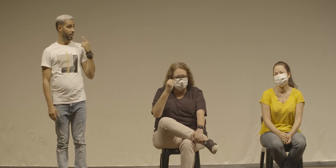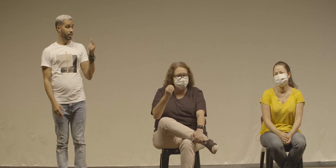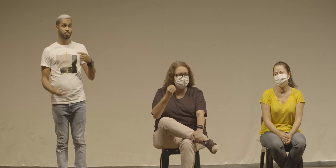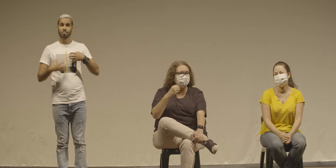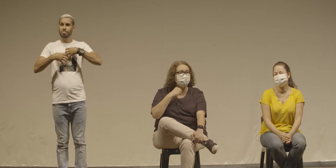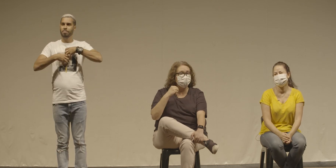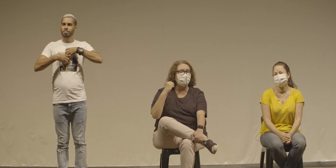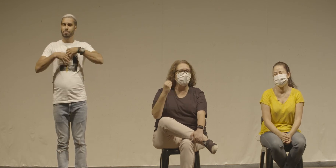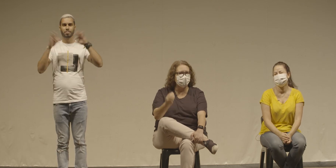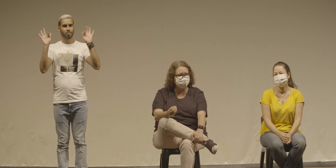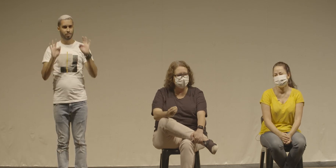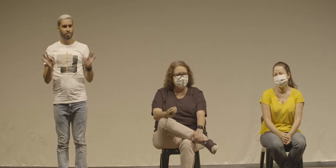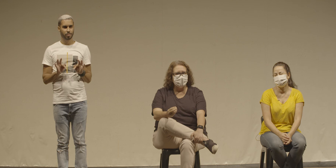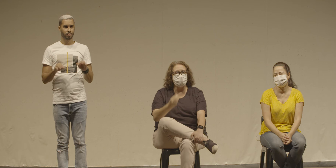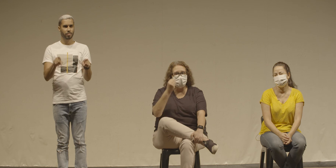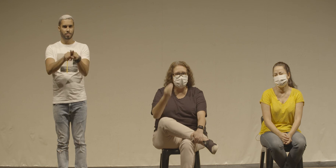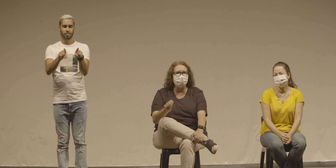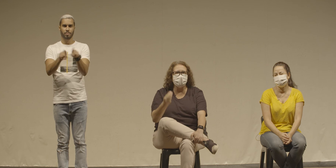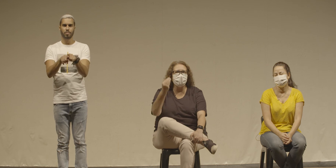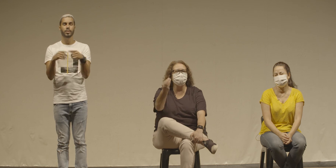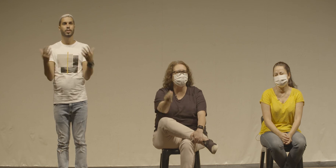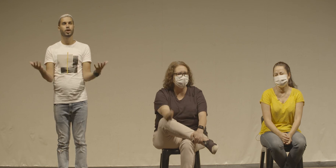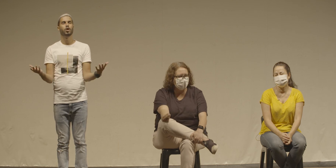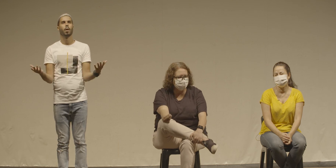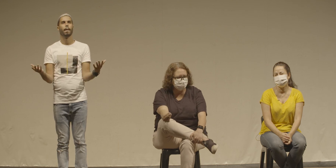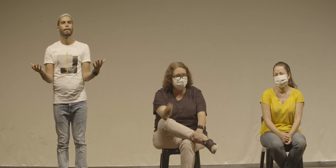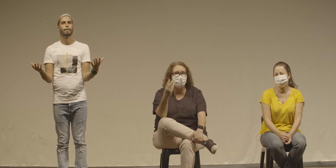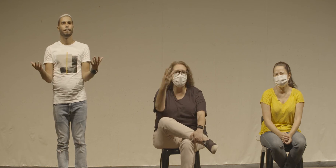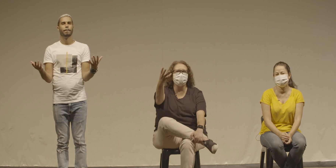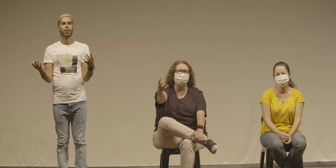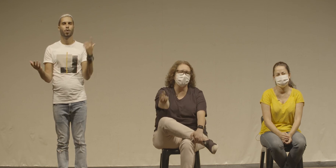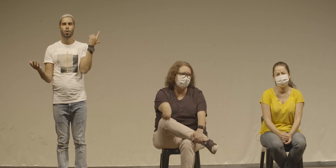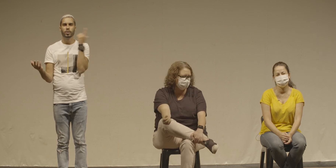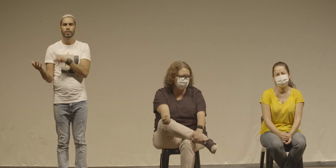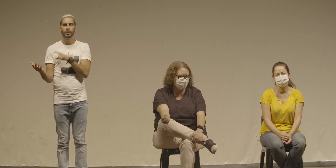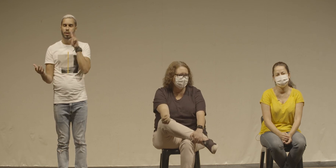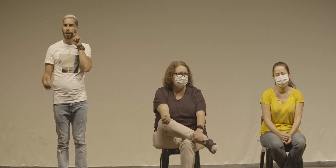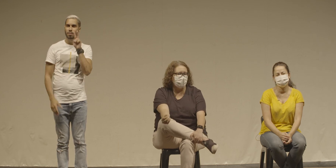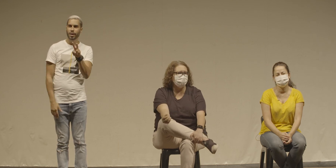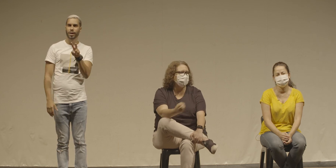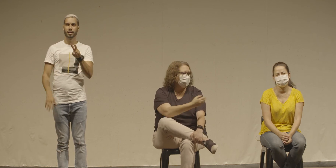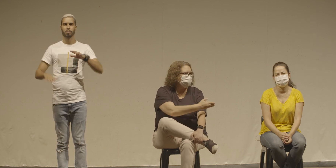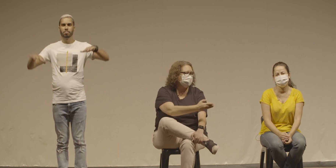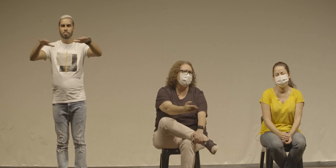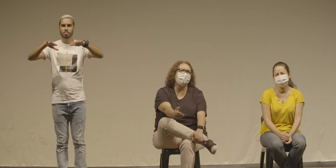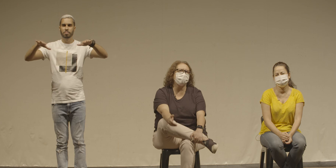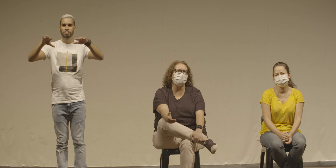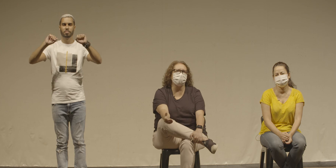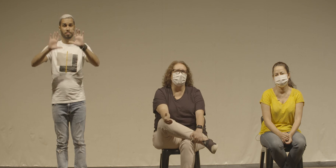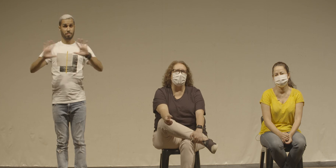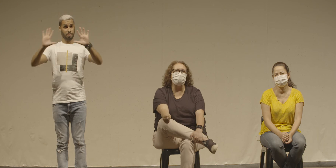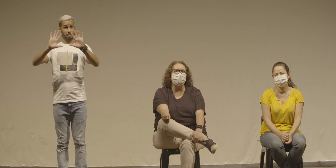na expectativa e muito feliz em poder ter esse cenário, ver esse cenário, né? Porque eu acho